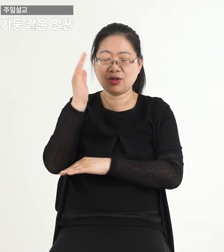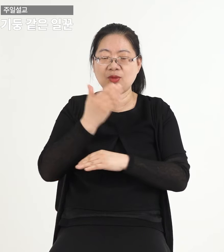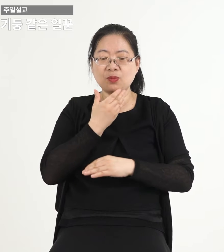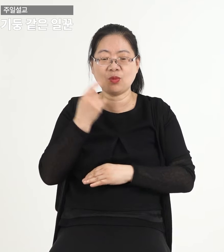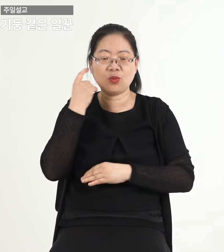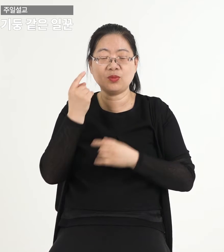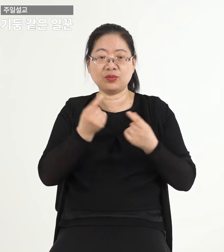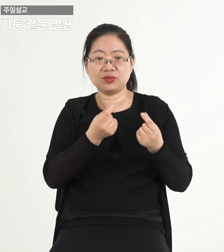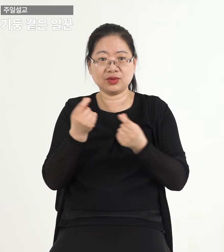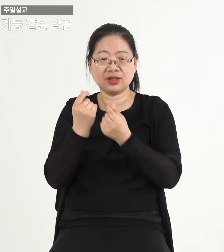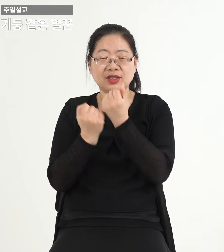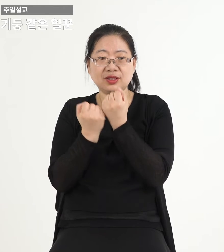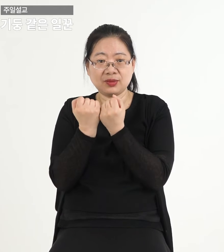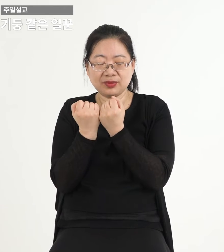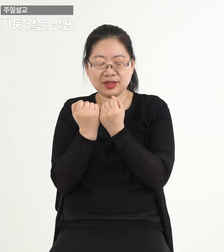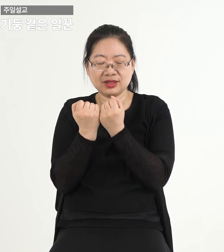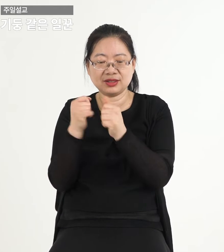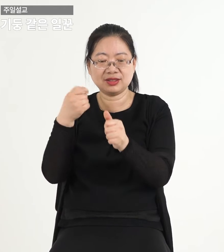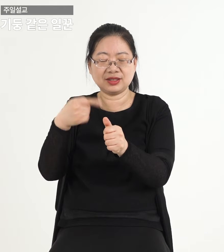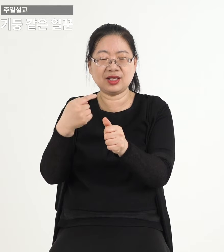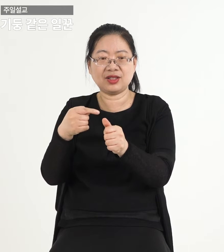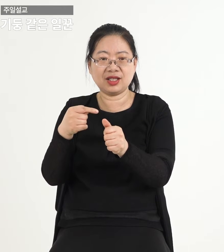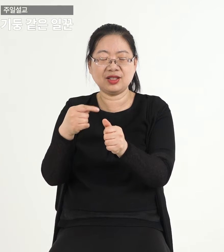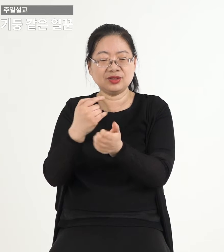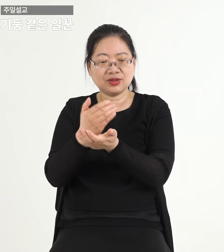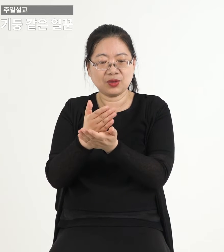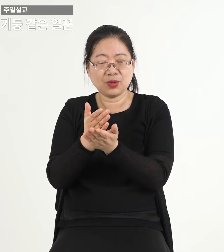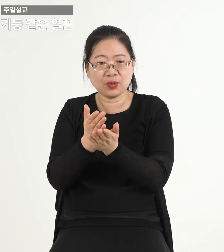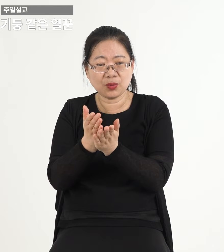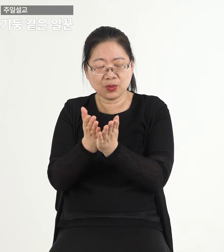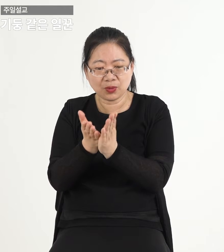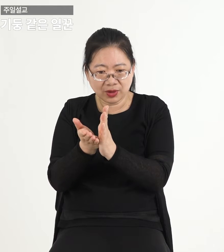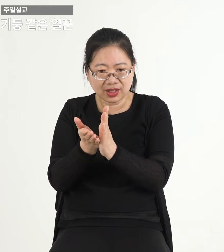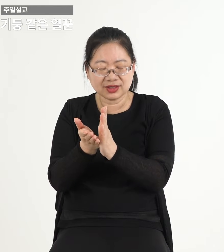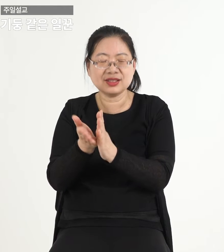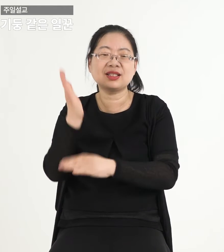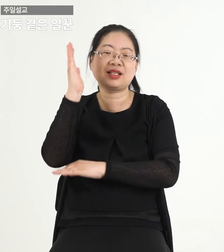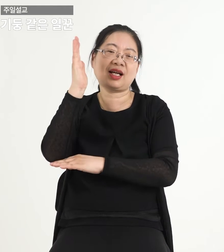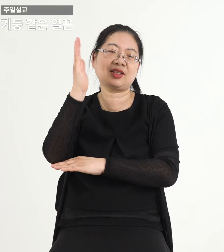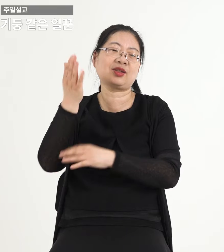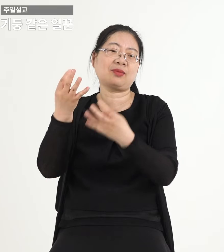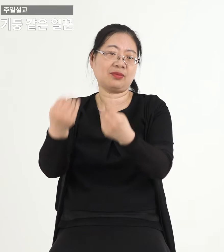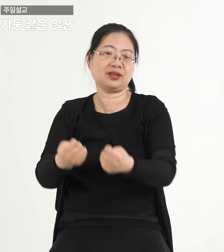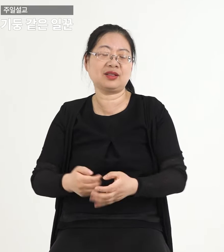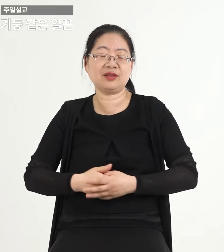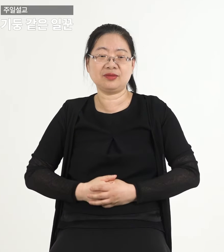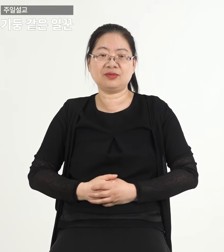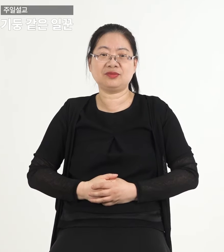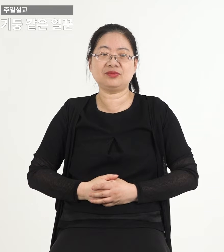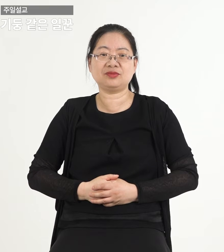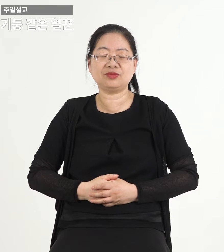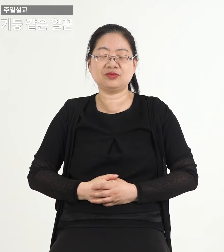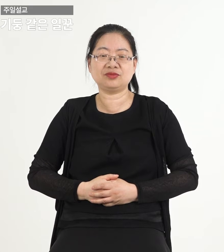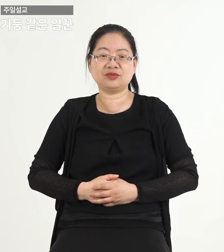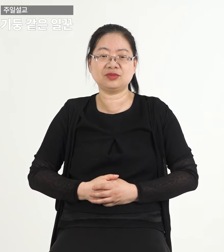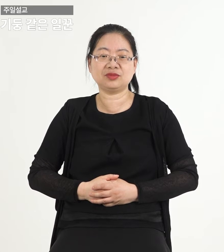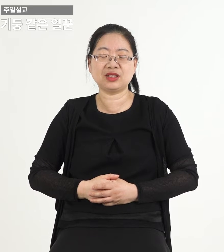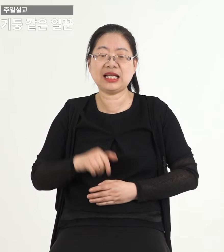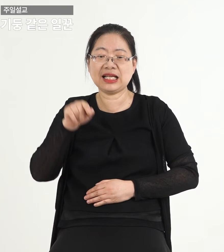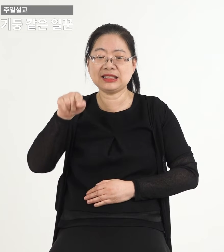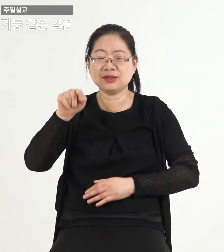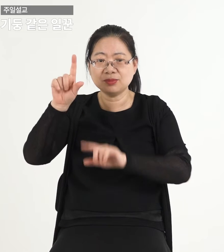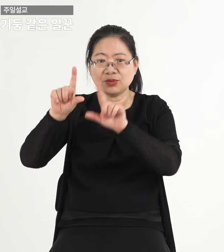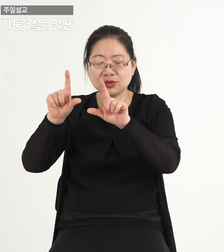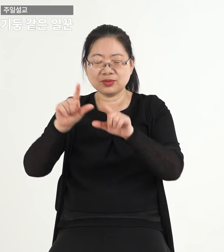비슷하게 설명하는 가르침과 교훈들이 얼마나 많은지 아세요? 이게 전부 어디서 뿌리하고 있는가